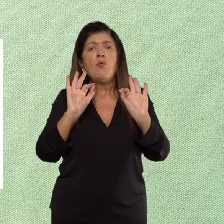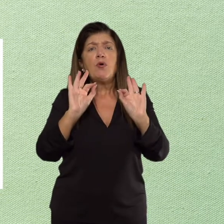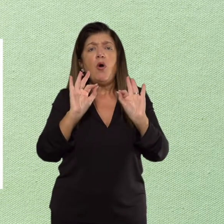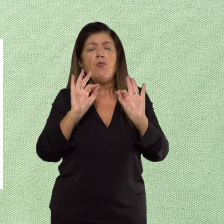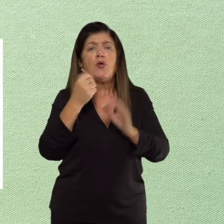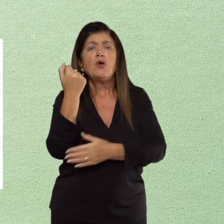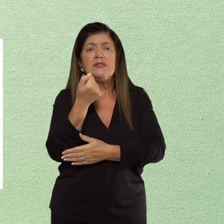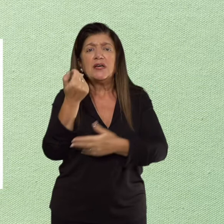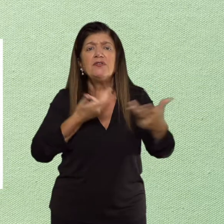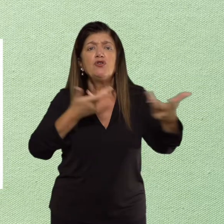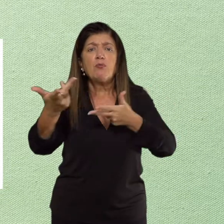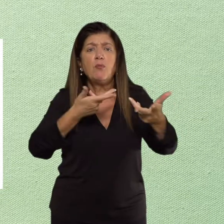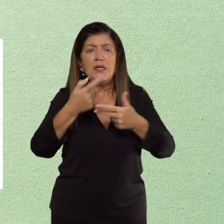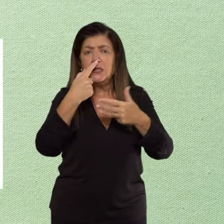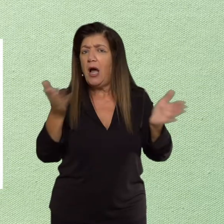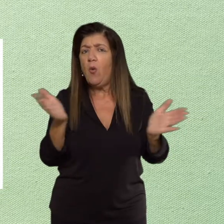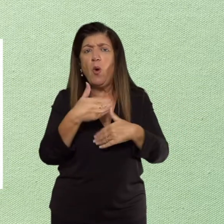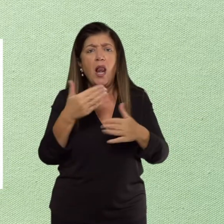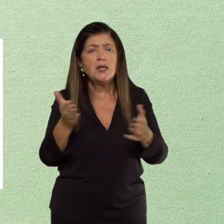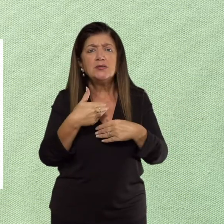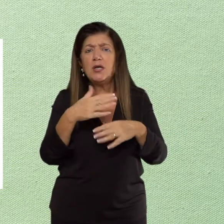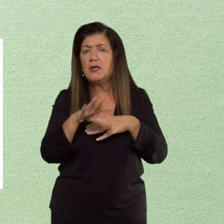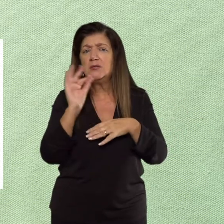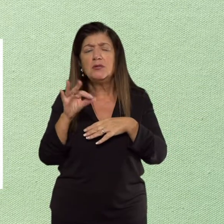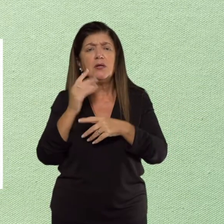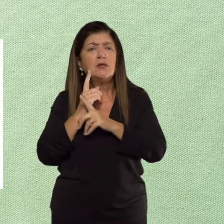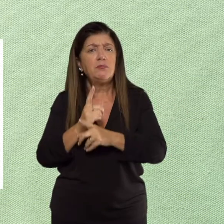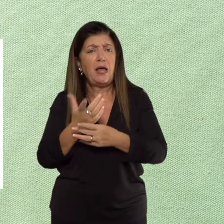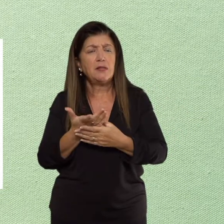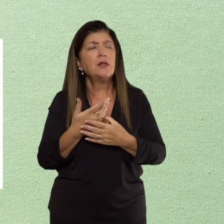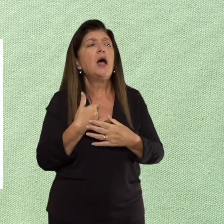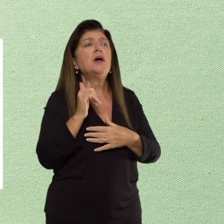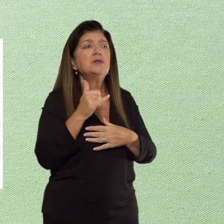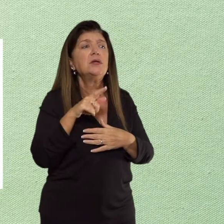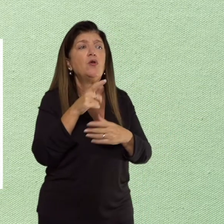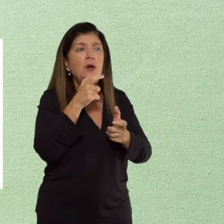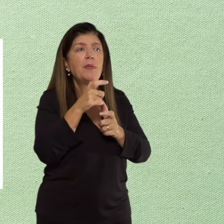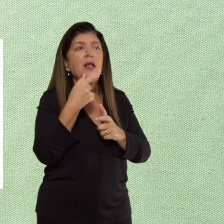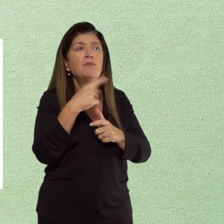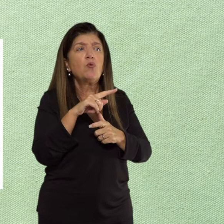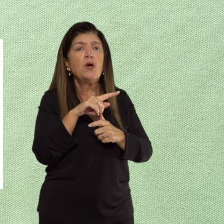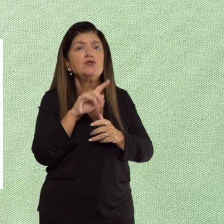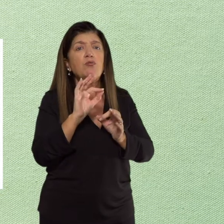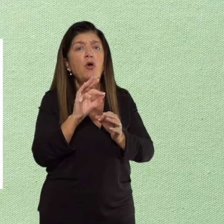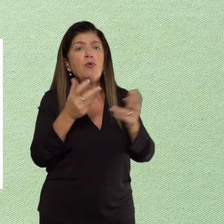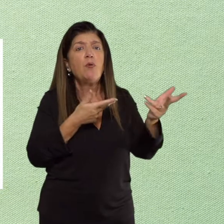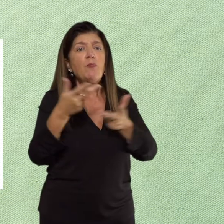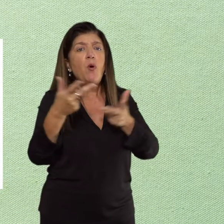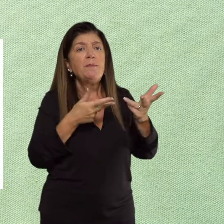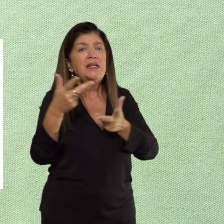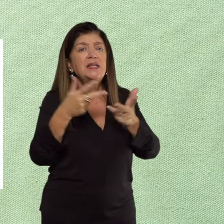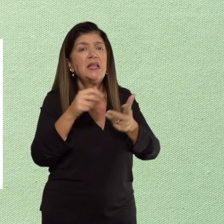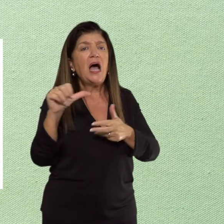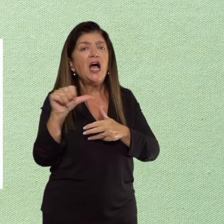proposito, visto che stiamo parlando dello sharing, della sharing mobility, avremmo piacere